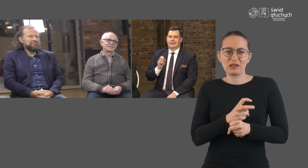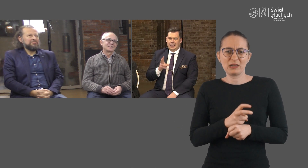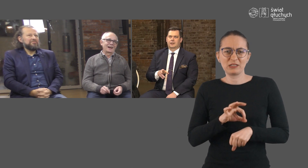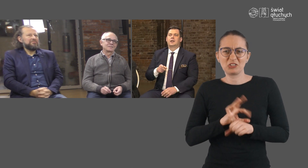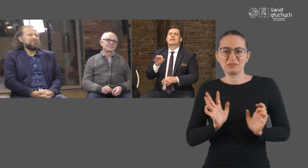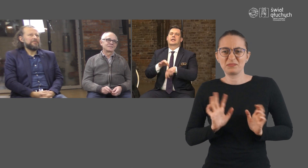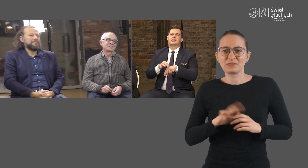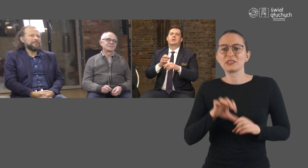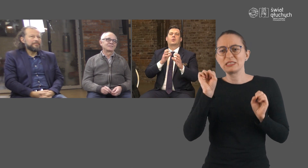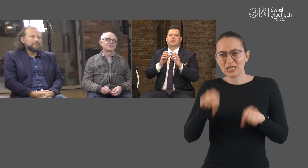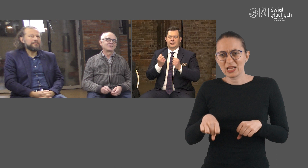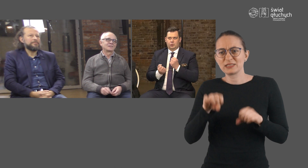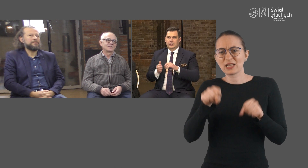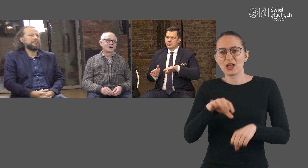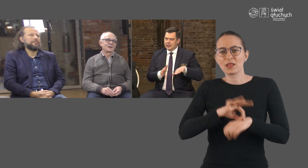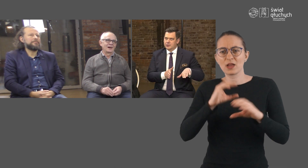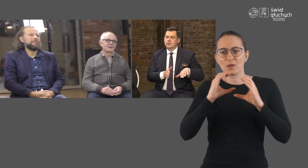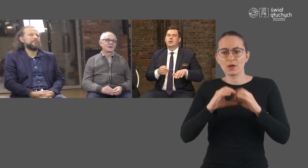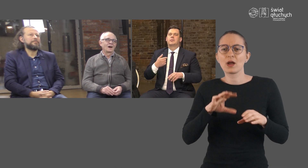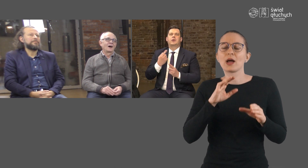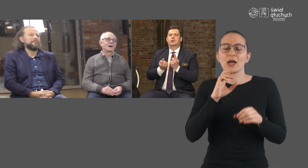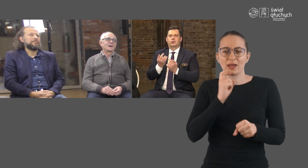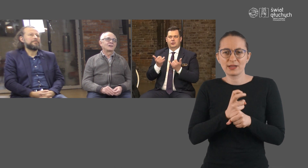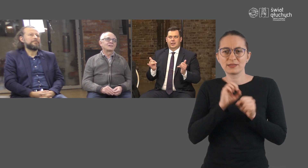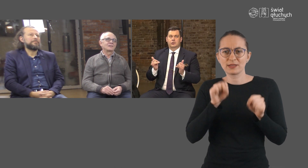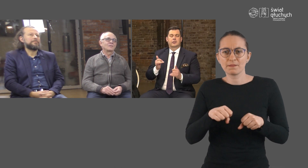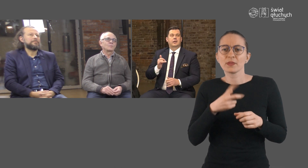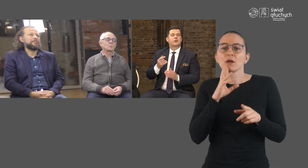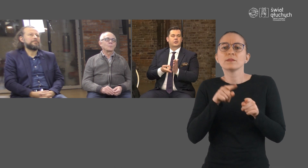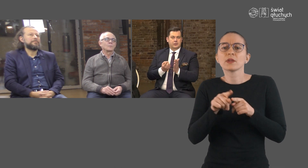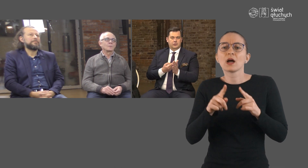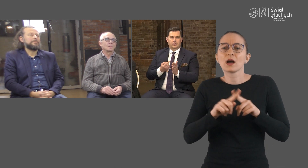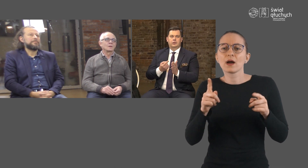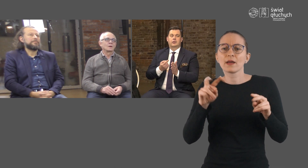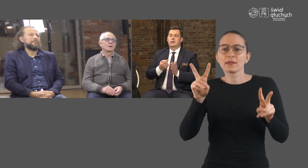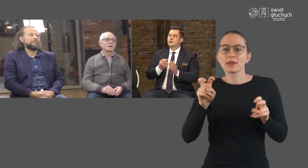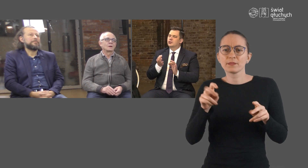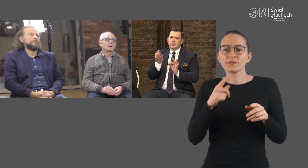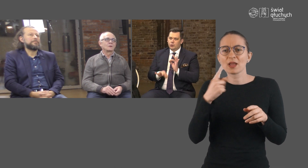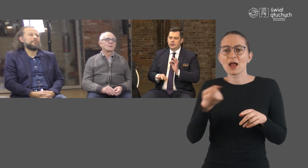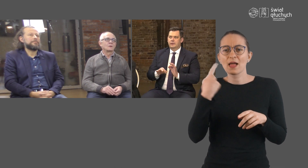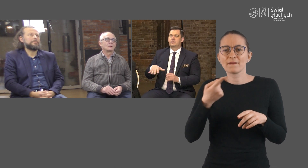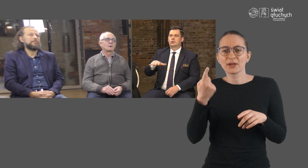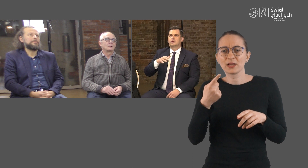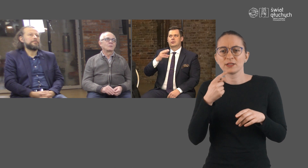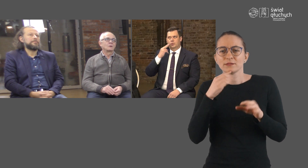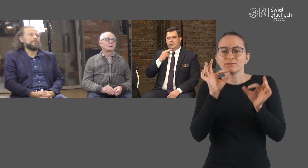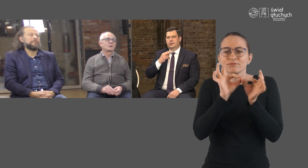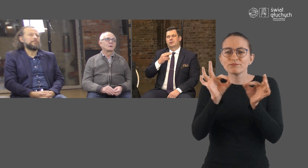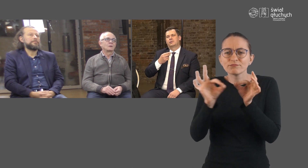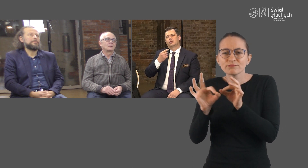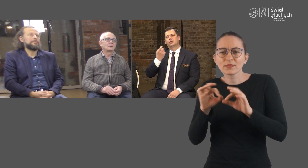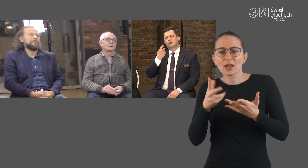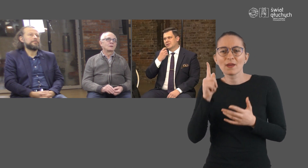trudna. Tak, z lekarzami komunikacja jest trudna, to jest jedna rzecz. Mi chodzi o coś innego, że często, szczególnie wśród